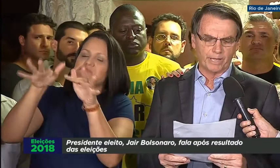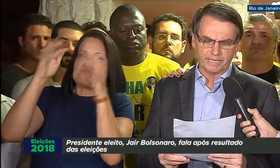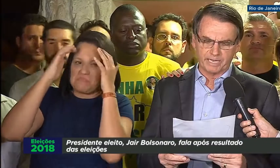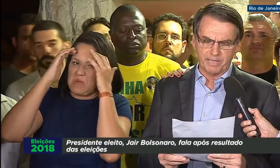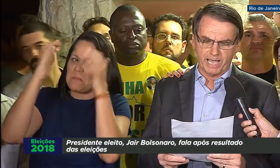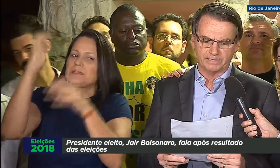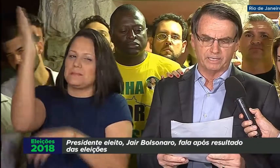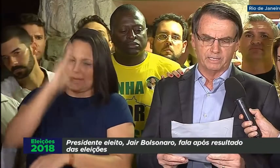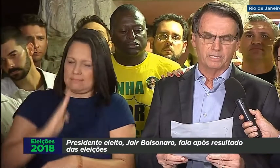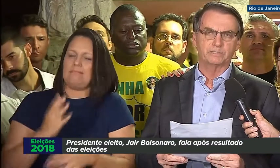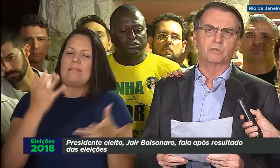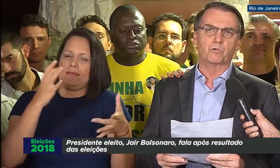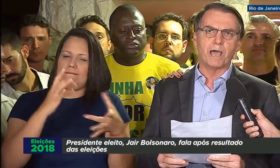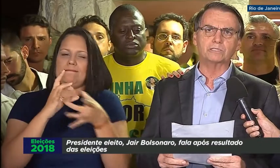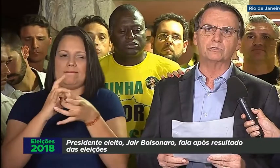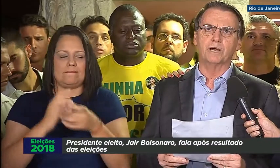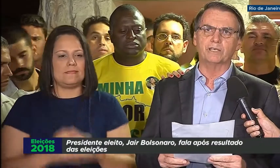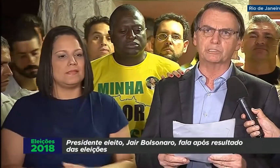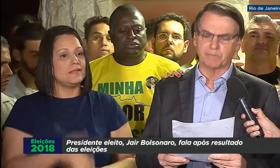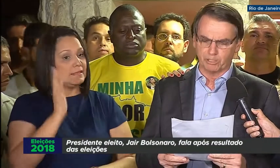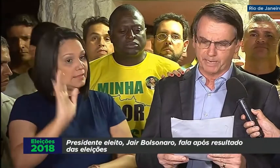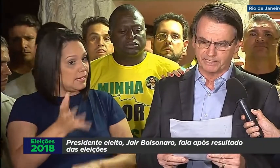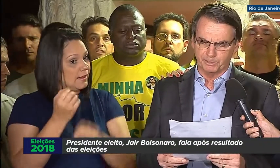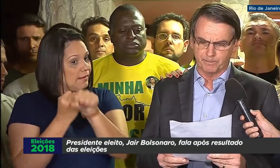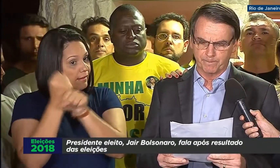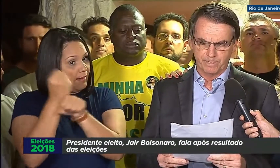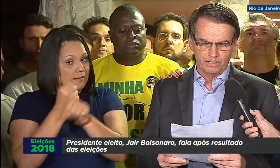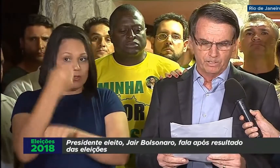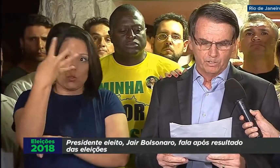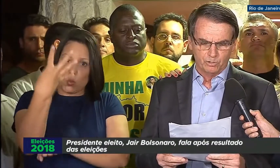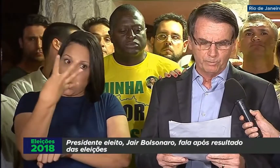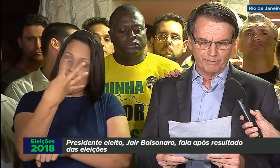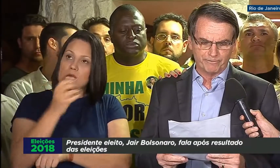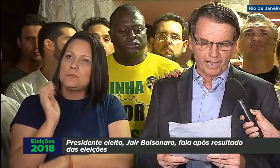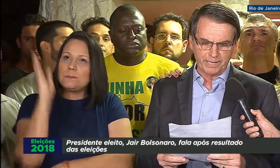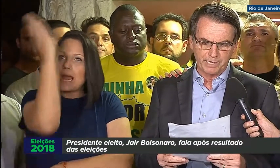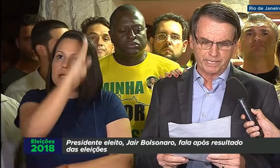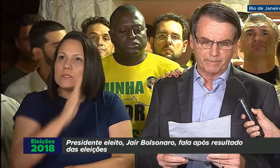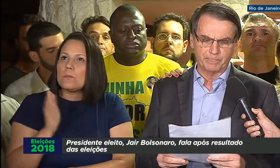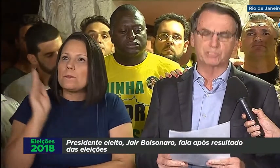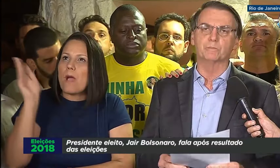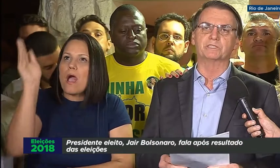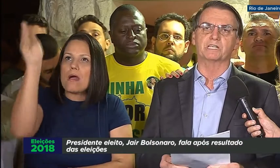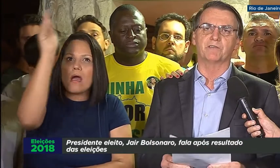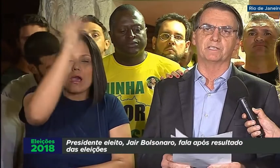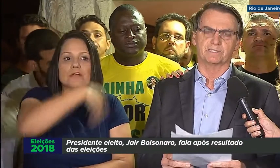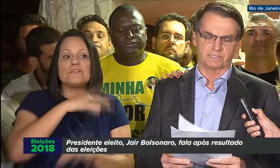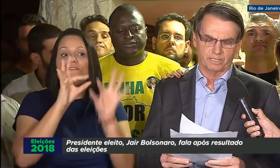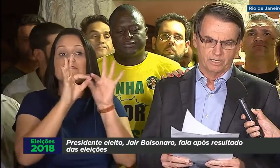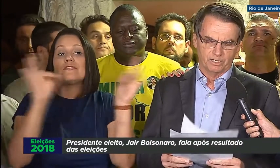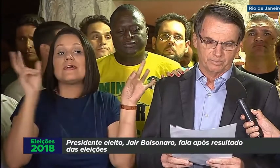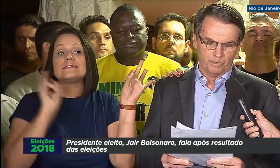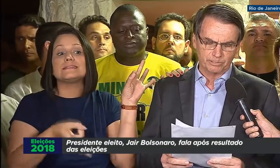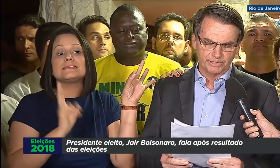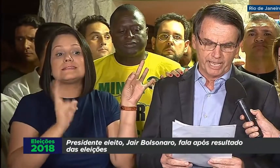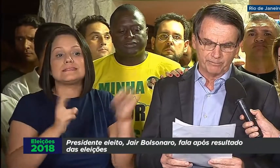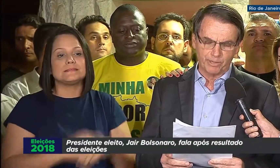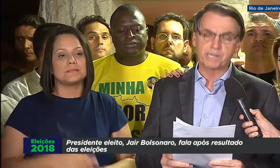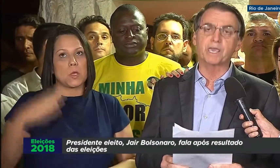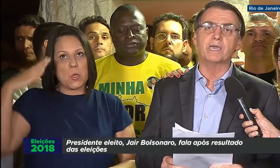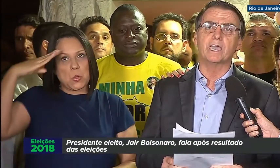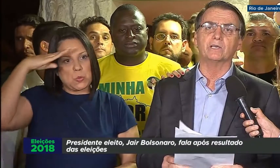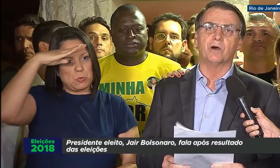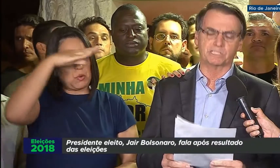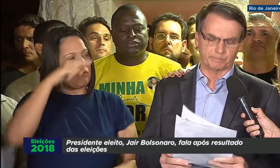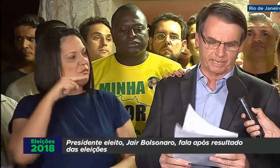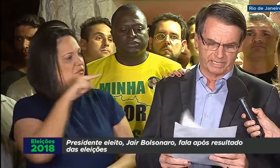Durante a nossa caminhada de 4 anos pelo Brasil, uma frase se repetiu muitas vezes: Bolsonaro,